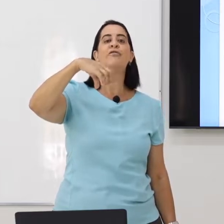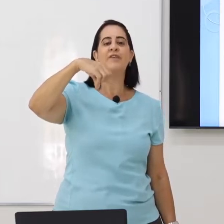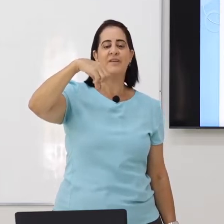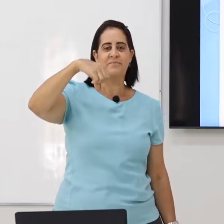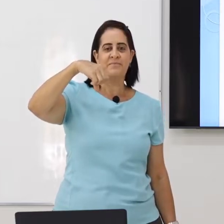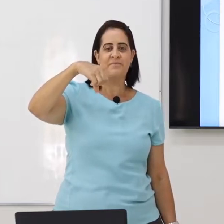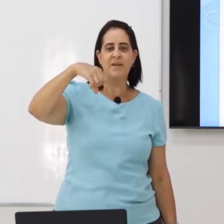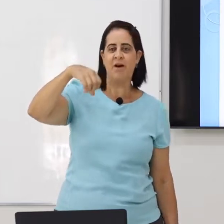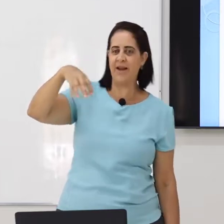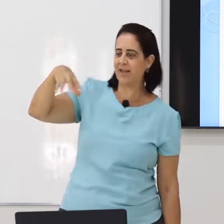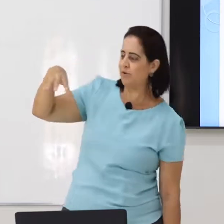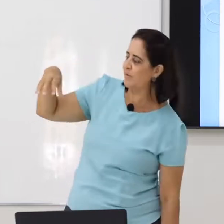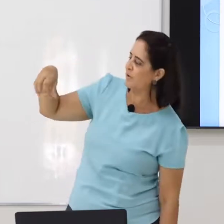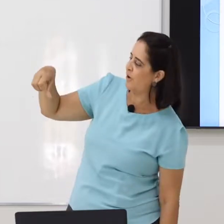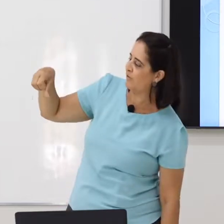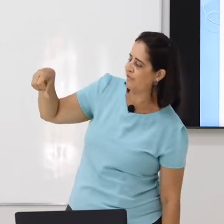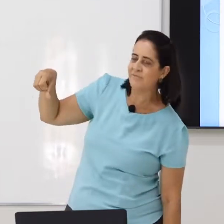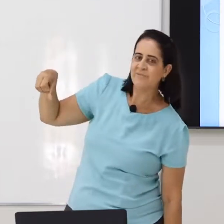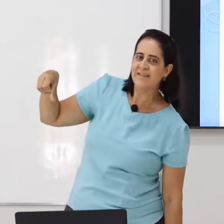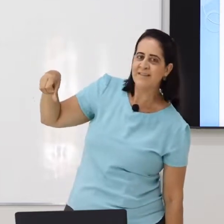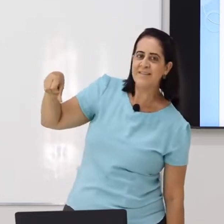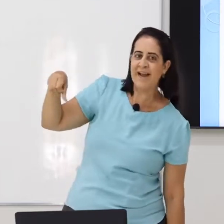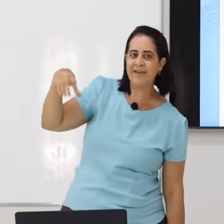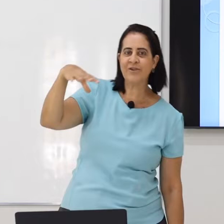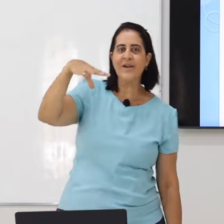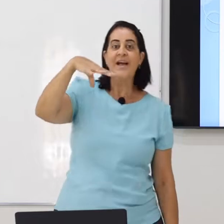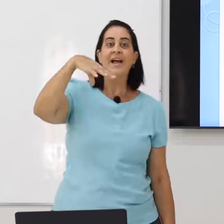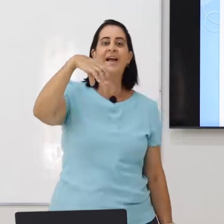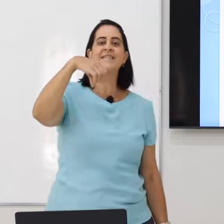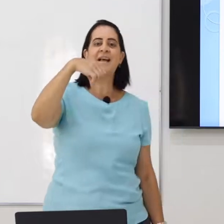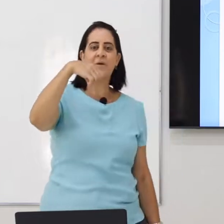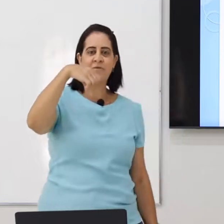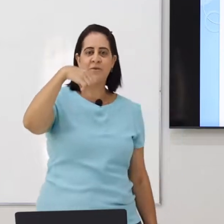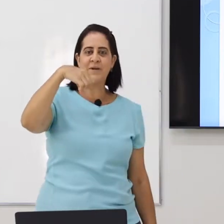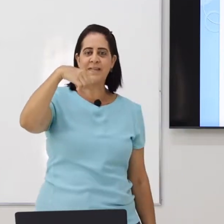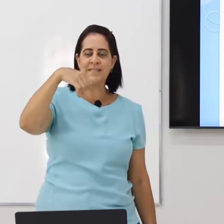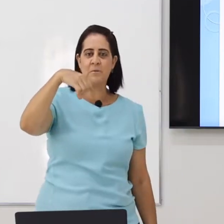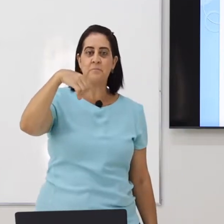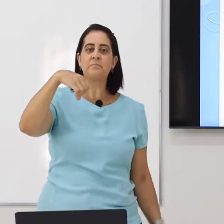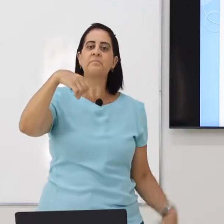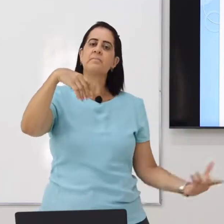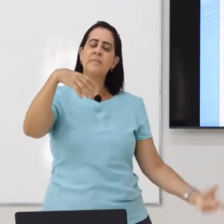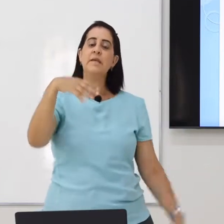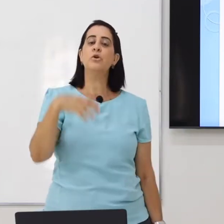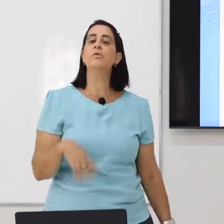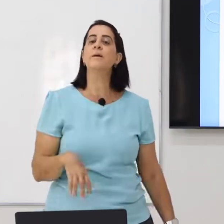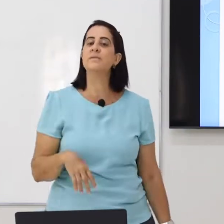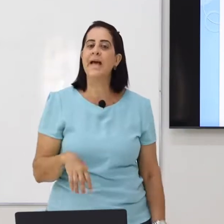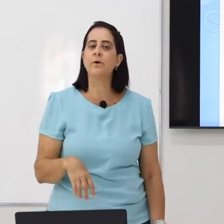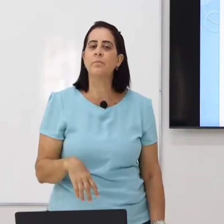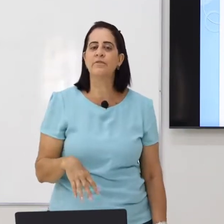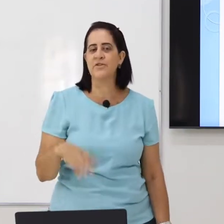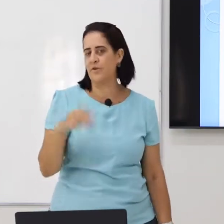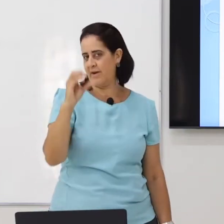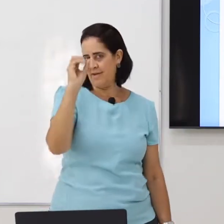9. Olha aqui o número 9, certo? Essa é a configuração. E o número 0, professora?